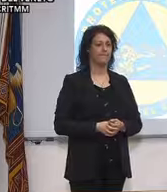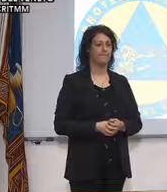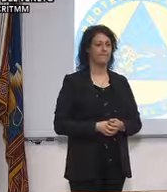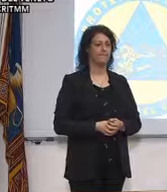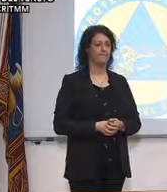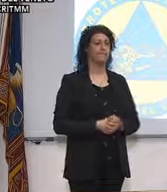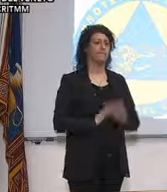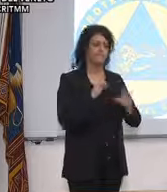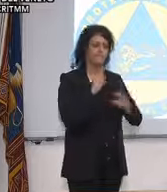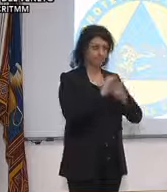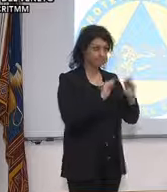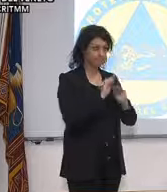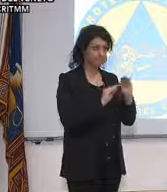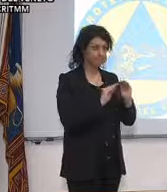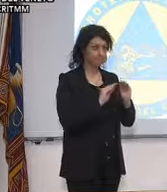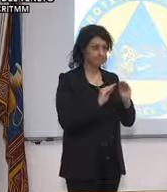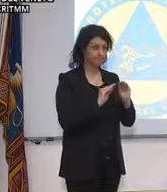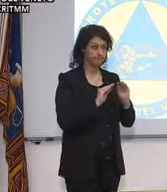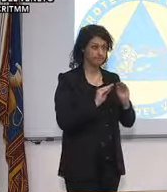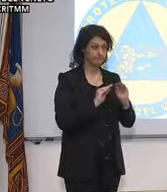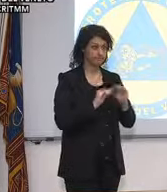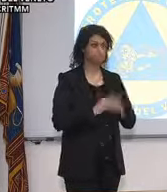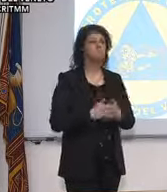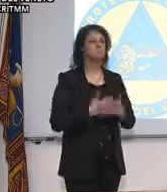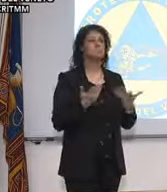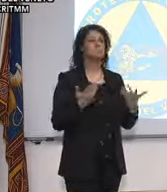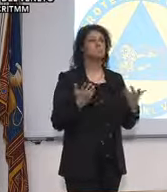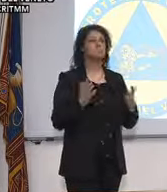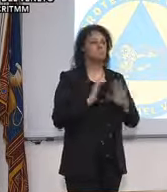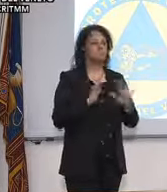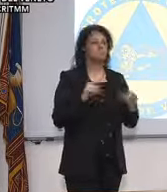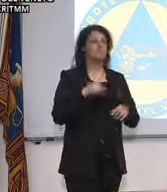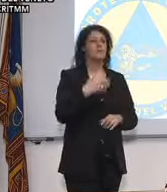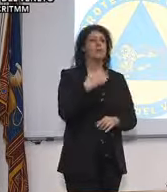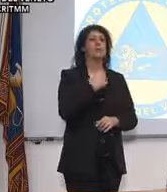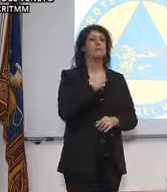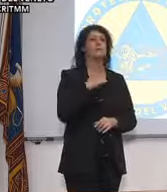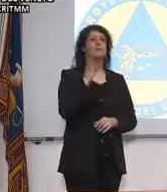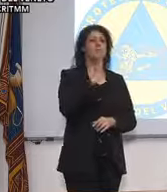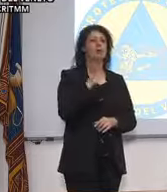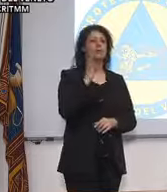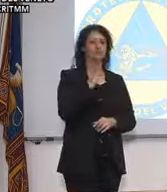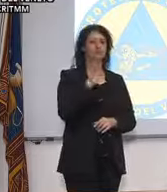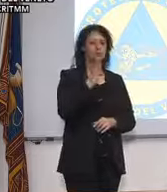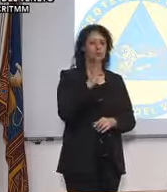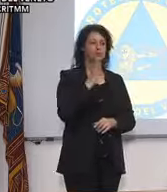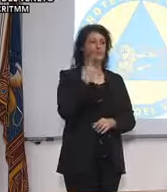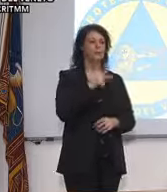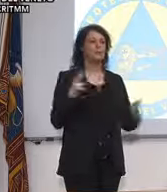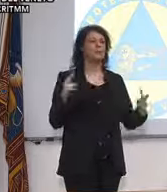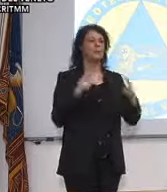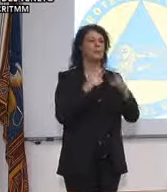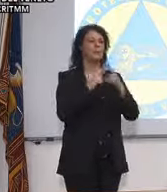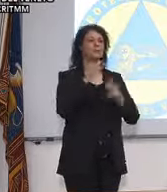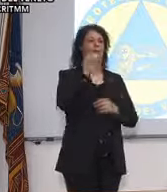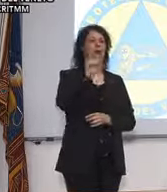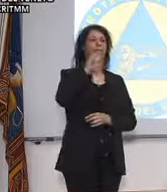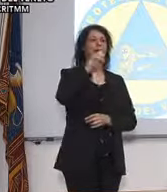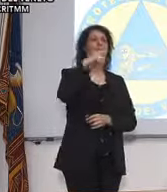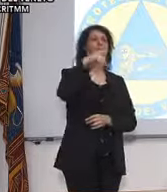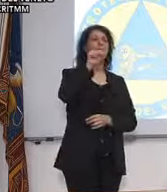Grazie. Altre domande? Se no passerei all'assessore Bottacin sugli incontri ARPAD